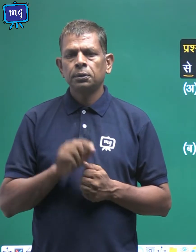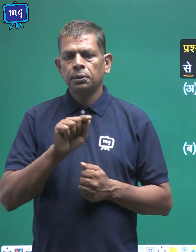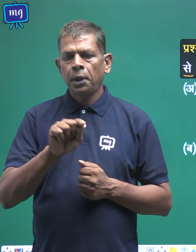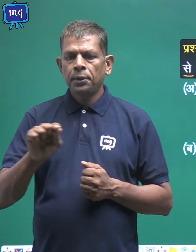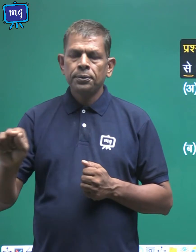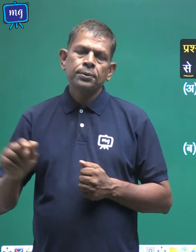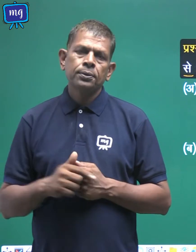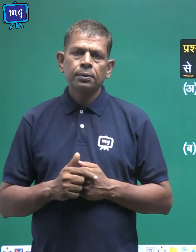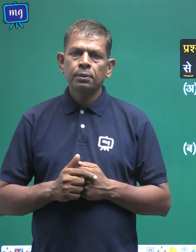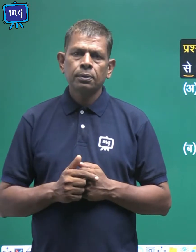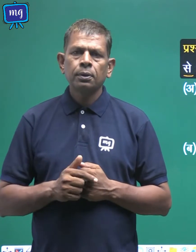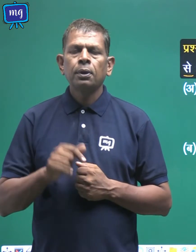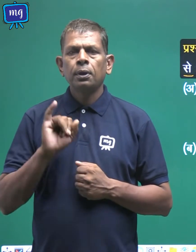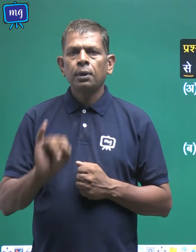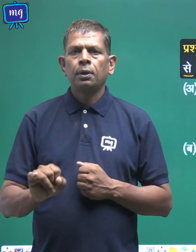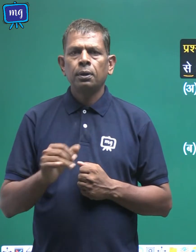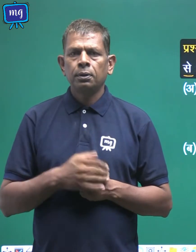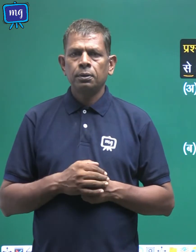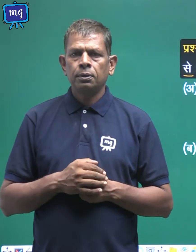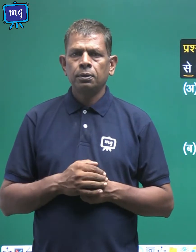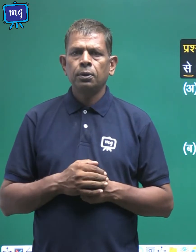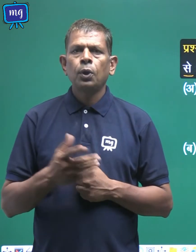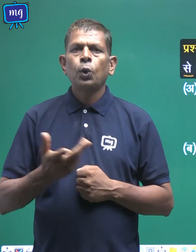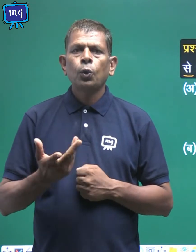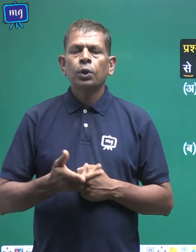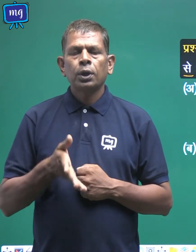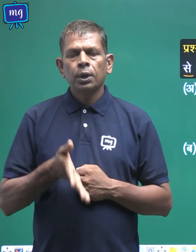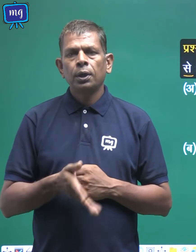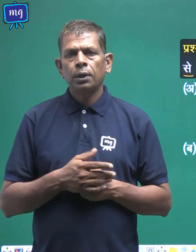डैश है क्योंकि यह